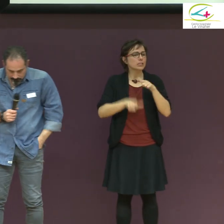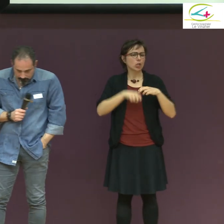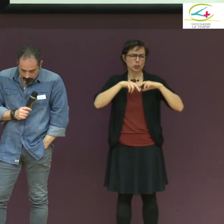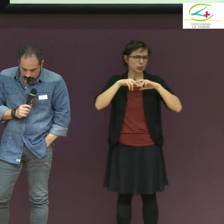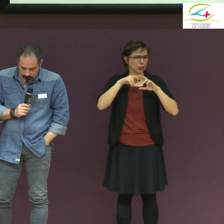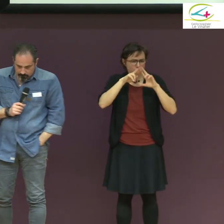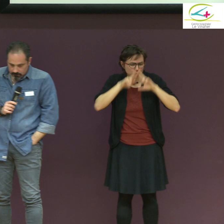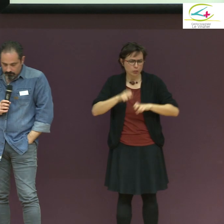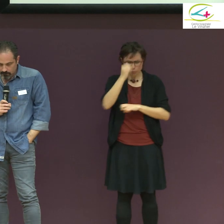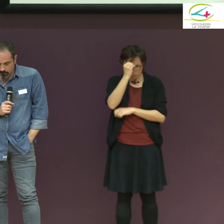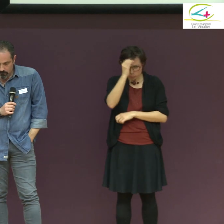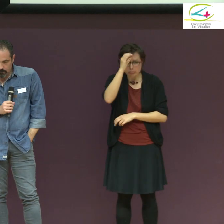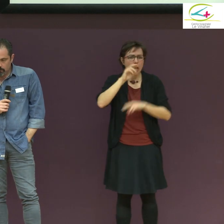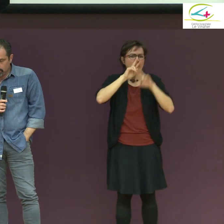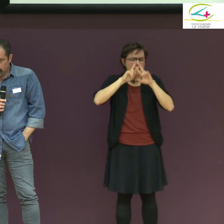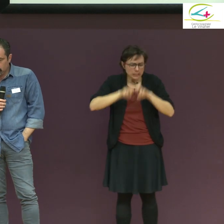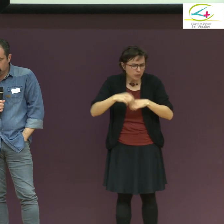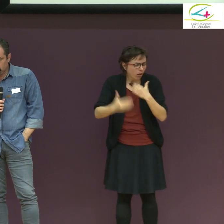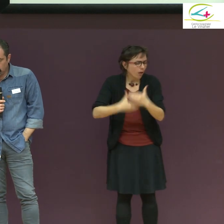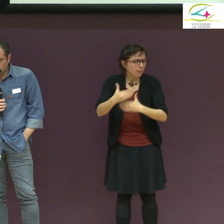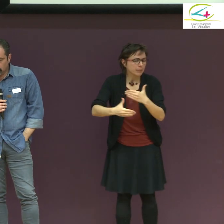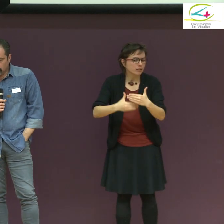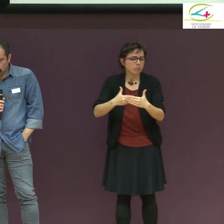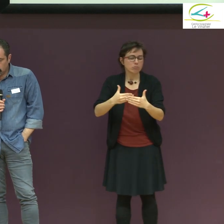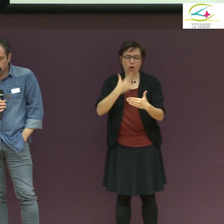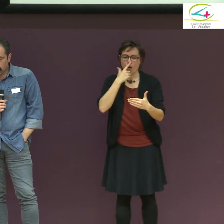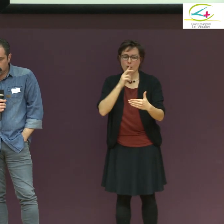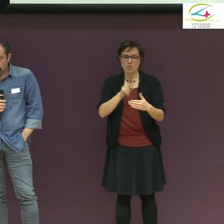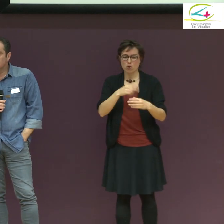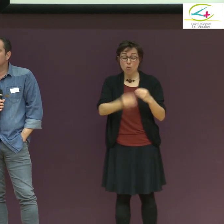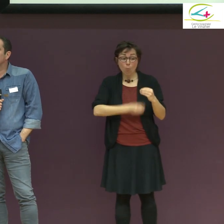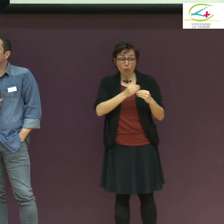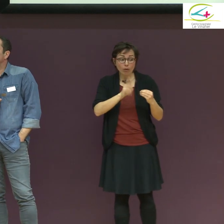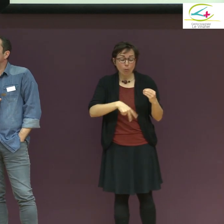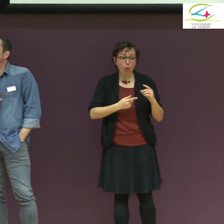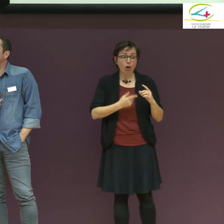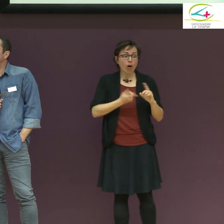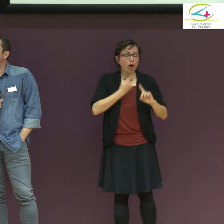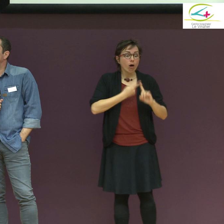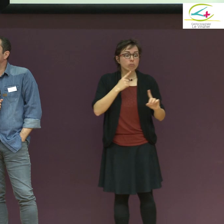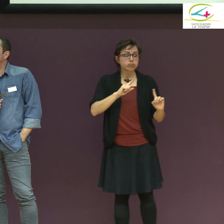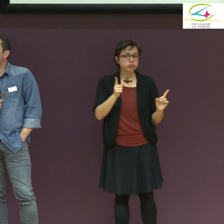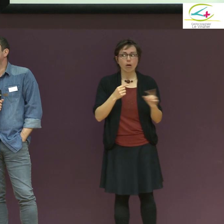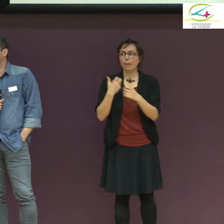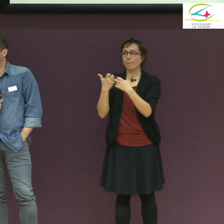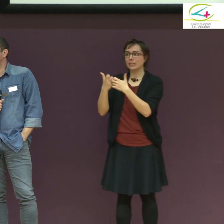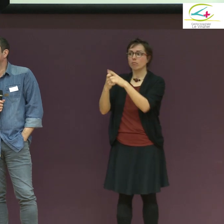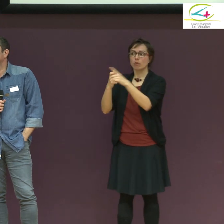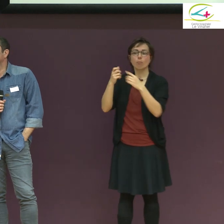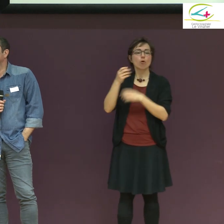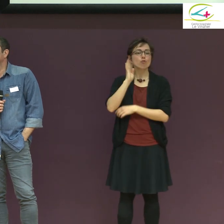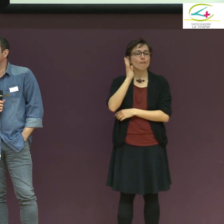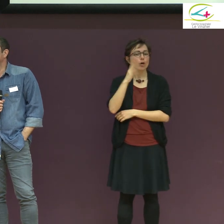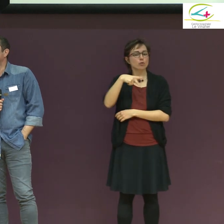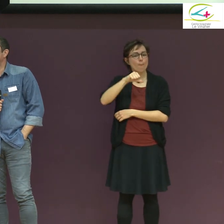bout de leur recherche ou quelque chose comme ça, prennent conscience de la vacuité du monde. Ou... Il vient de voir une conférence de Pablo Servigne, qui s'est